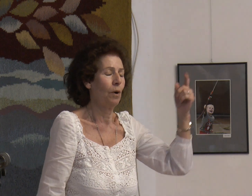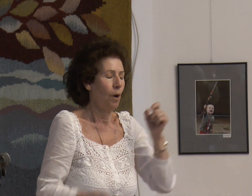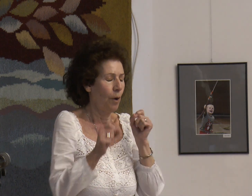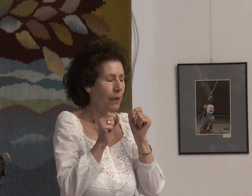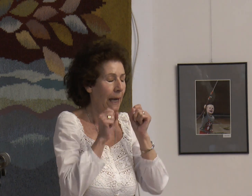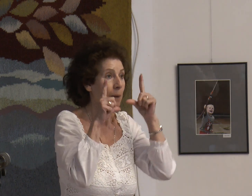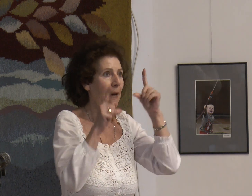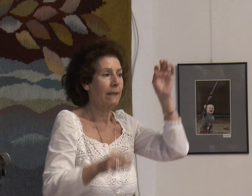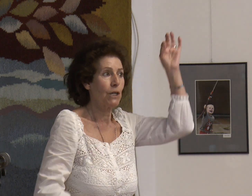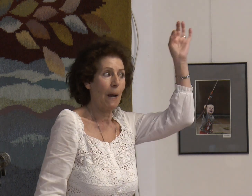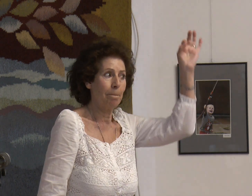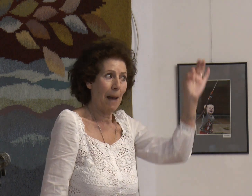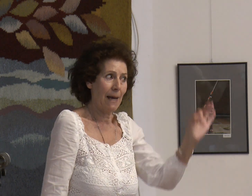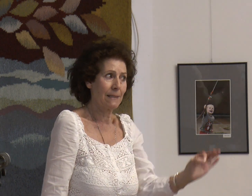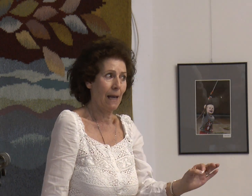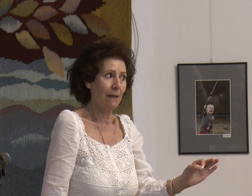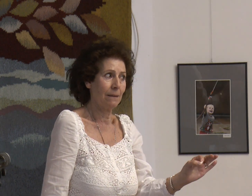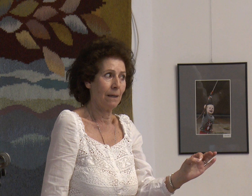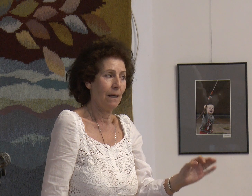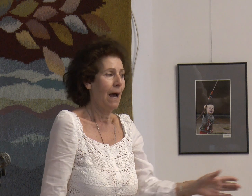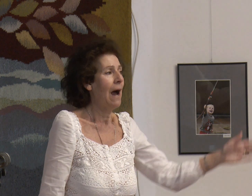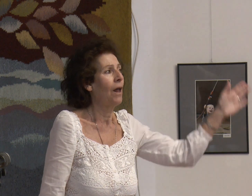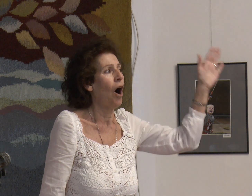tudom, hogy érdekesen persze,